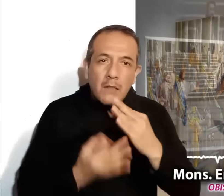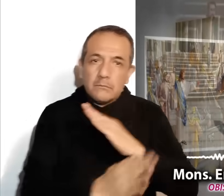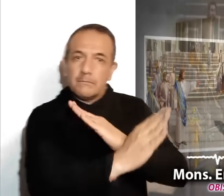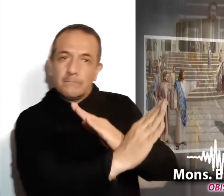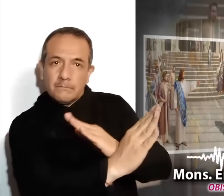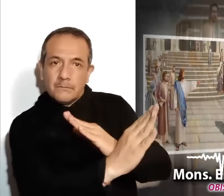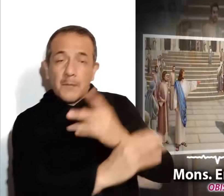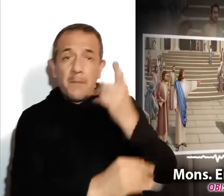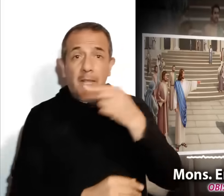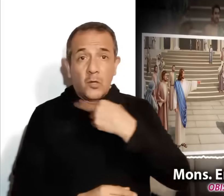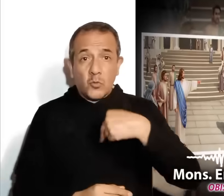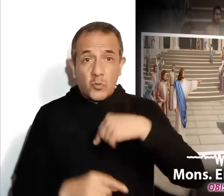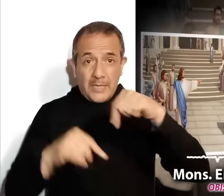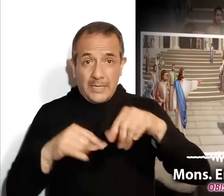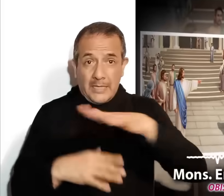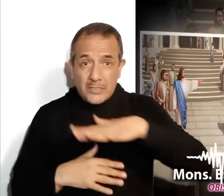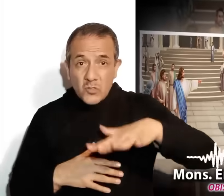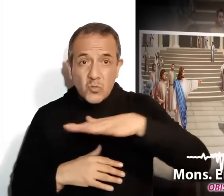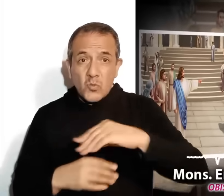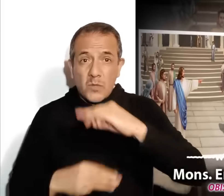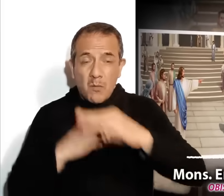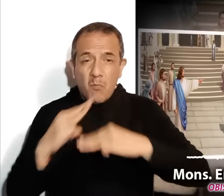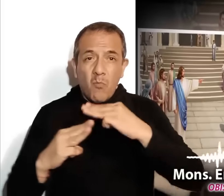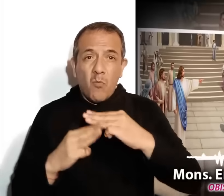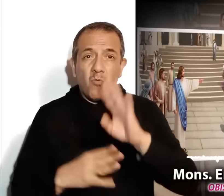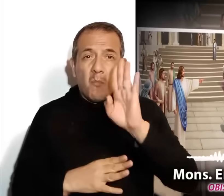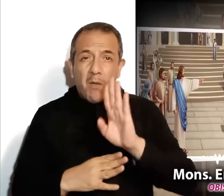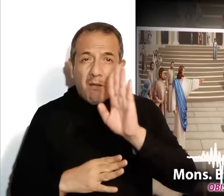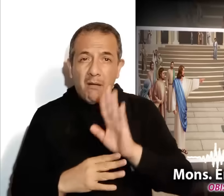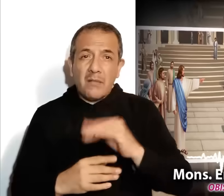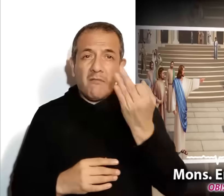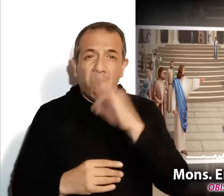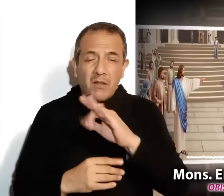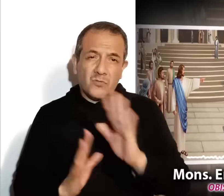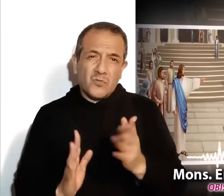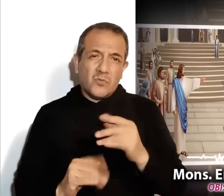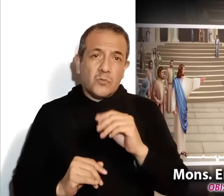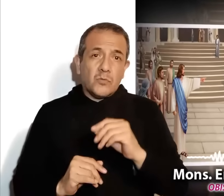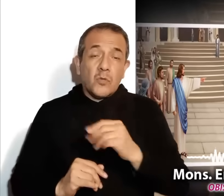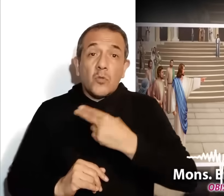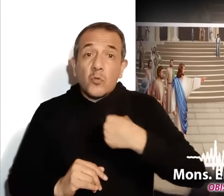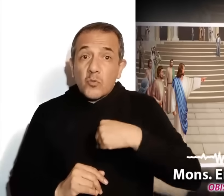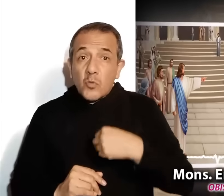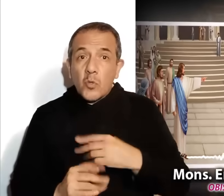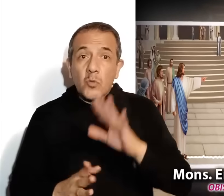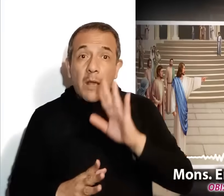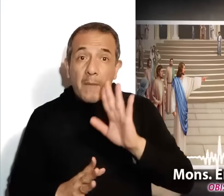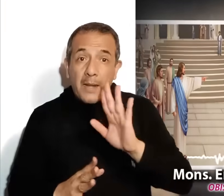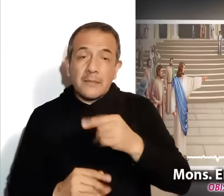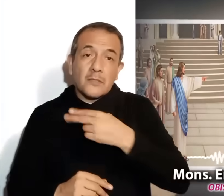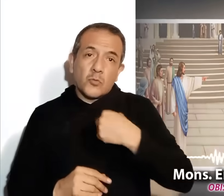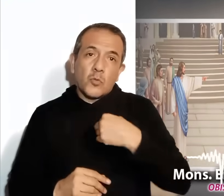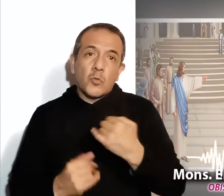sobrevivir a este mundo de apariencias y falsedades. También nosotros estamos tentados a